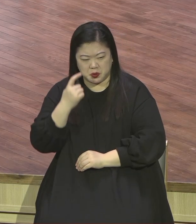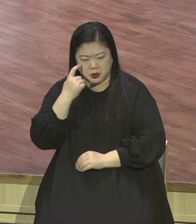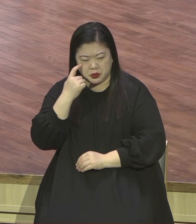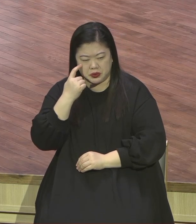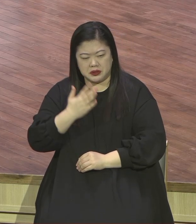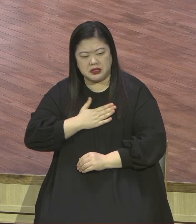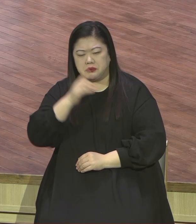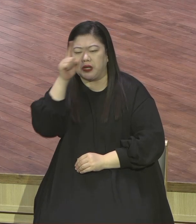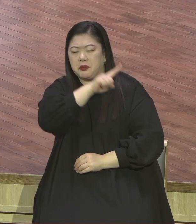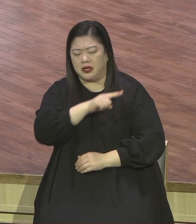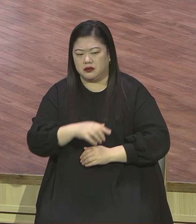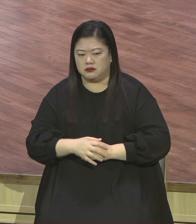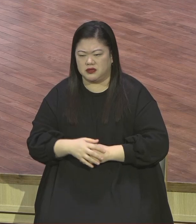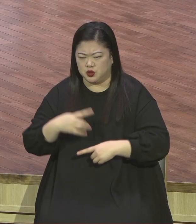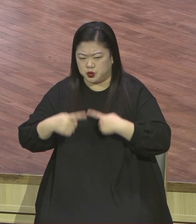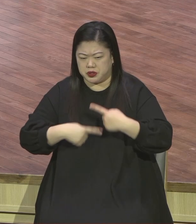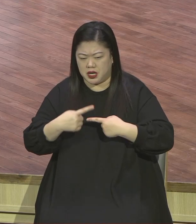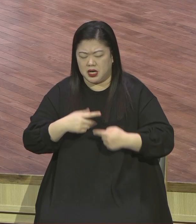같아